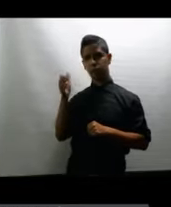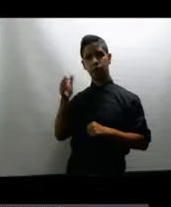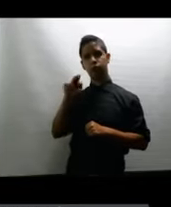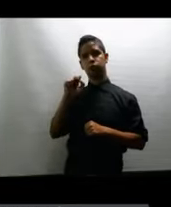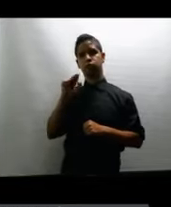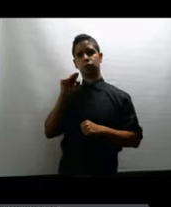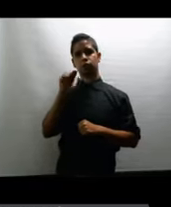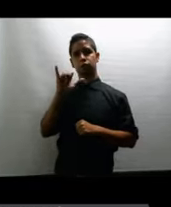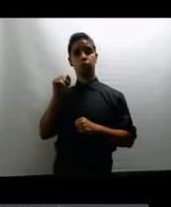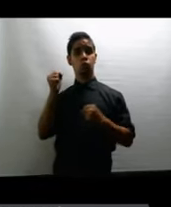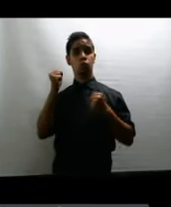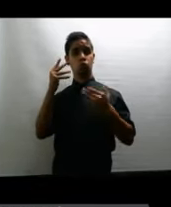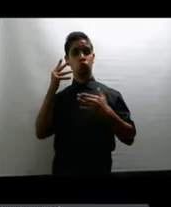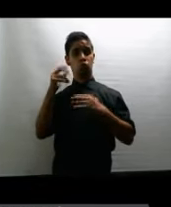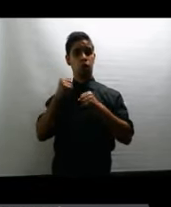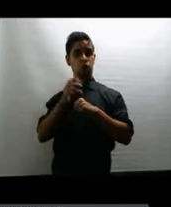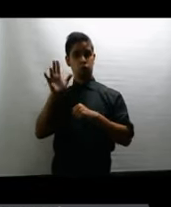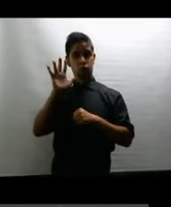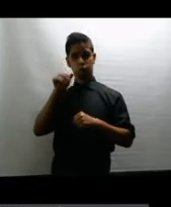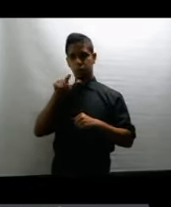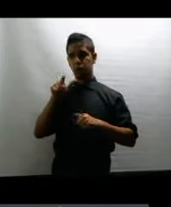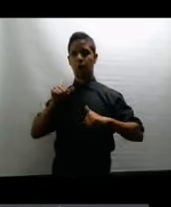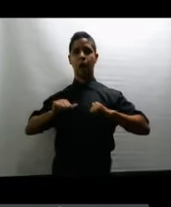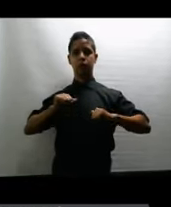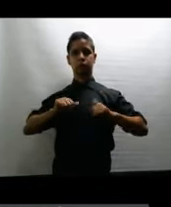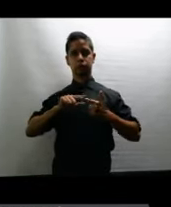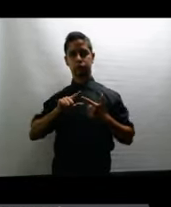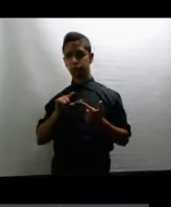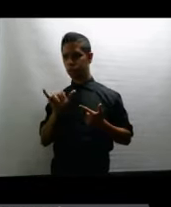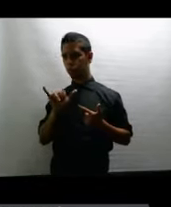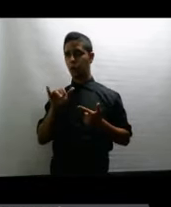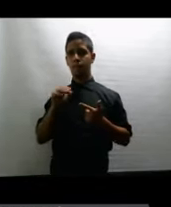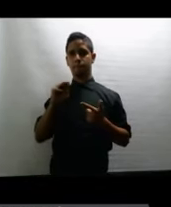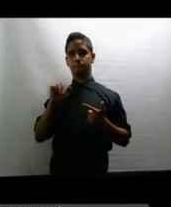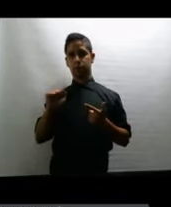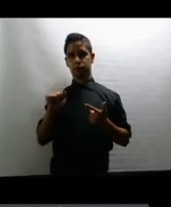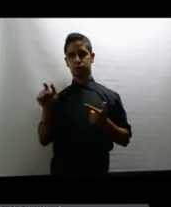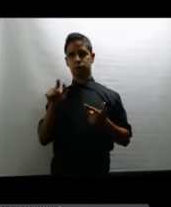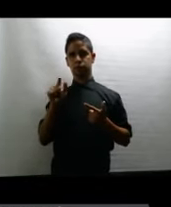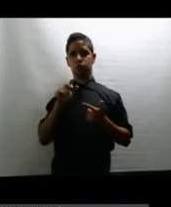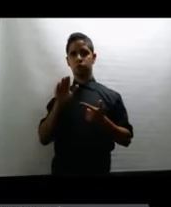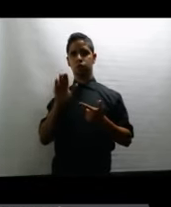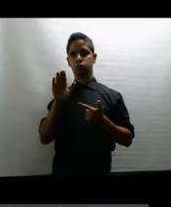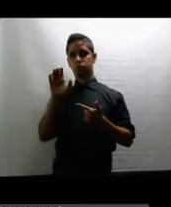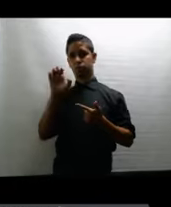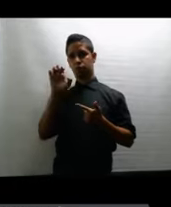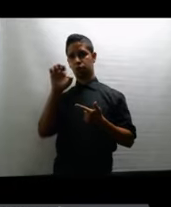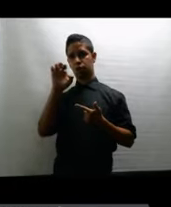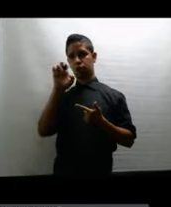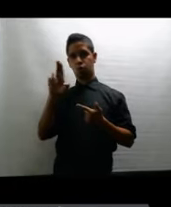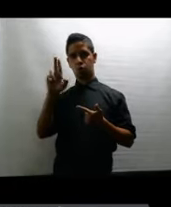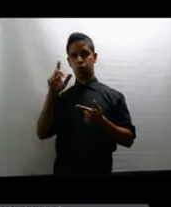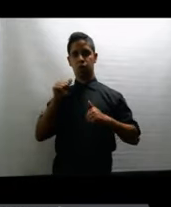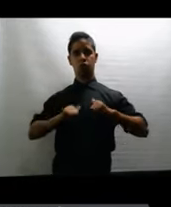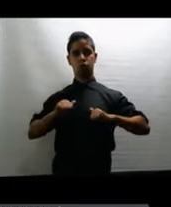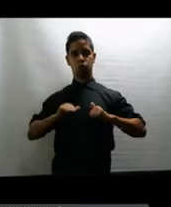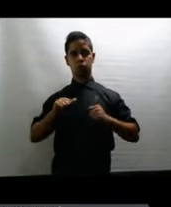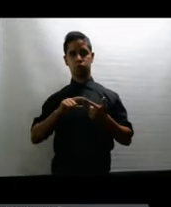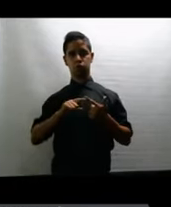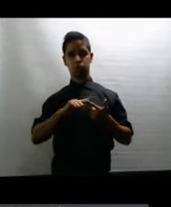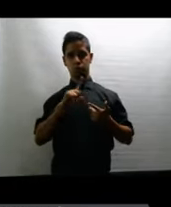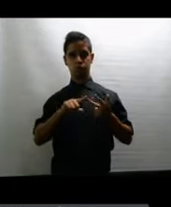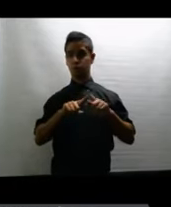muchos años antes, ya ella siendo actriz, haciendo una maestría en Estados Unidos en actuación. Pero la música era